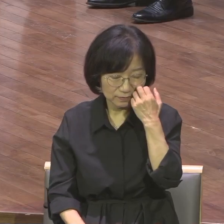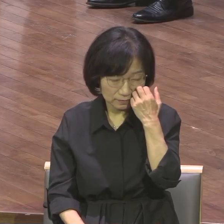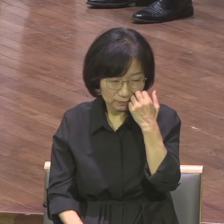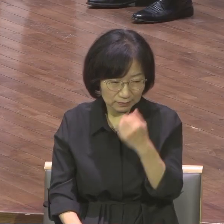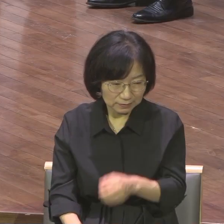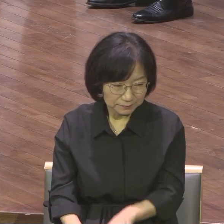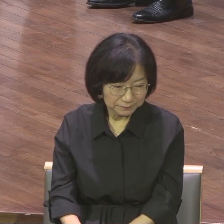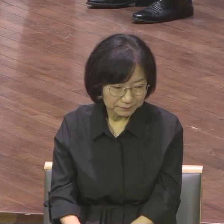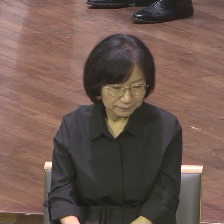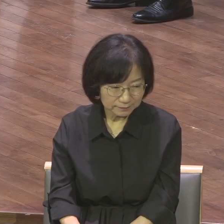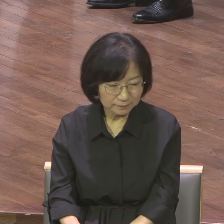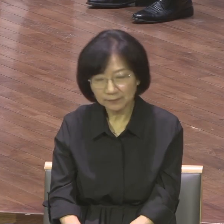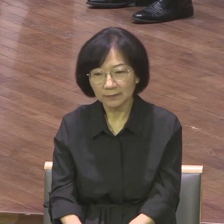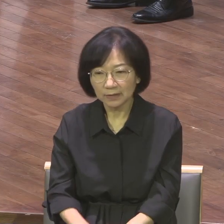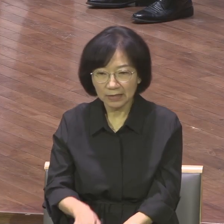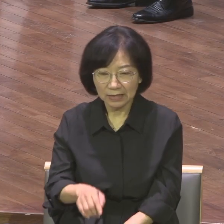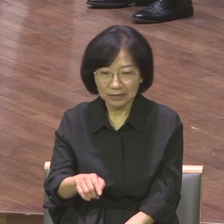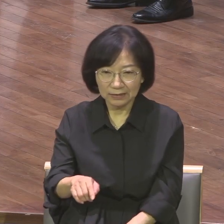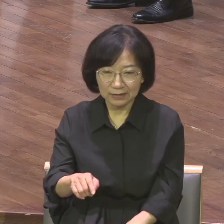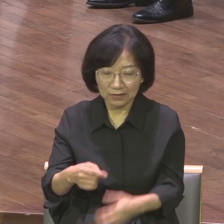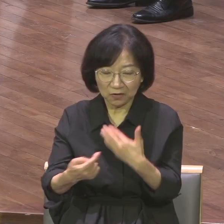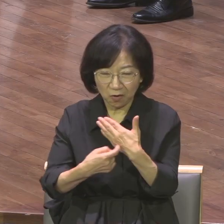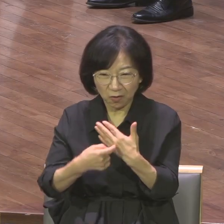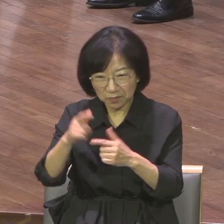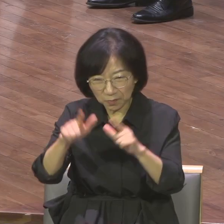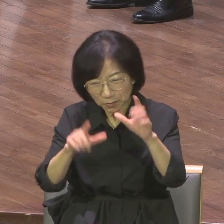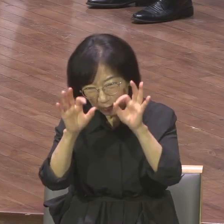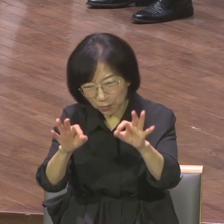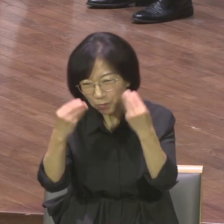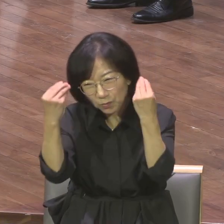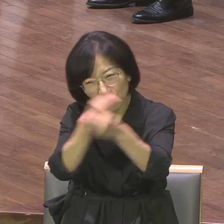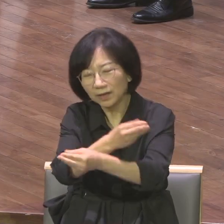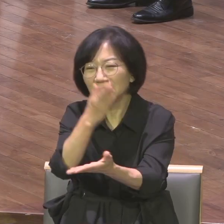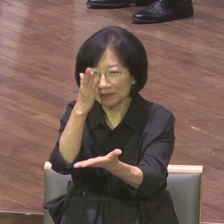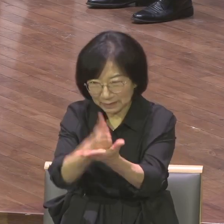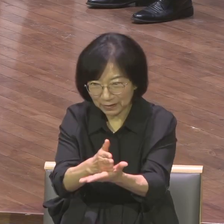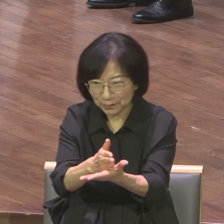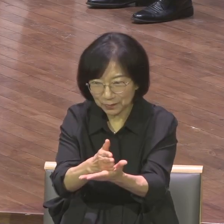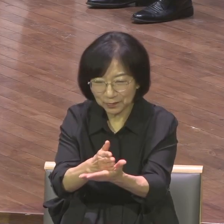마찬가지. 사람의 그 사람의 본심을 알아야 돼. 본심을 모르면 오해가 오지요.